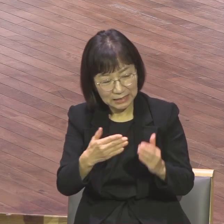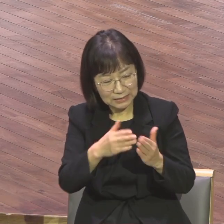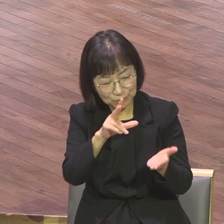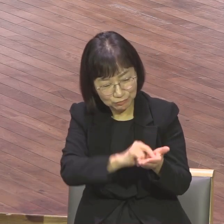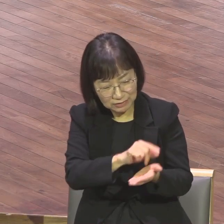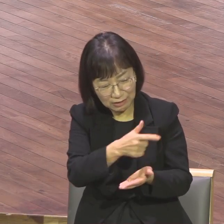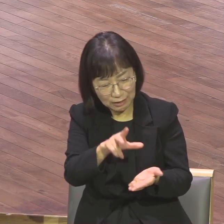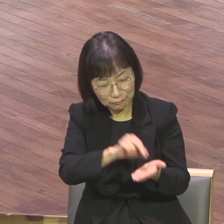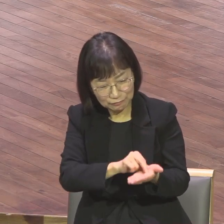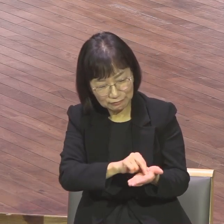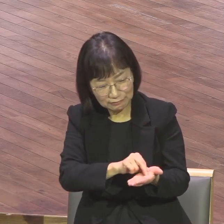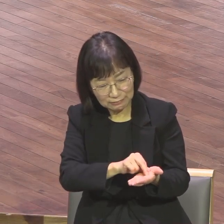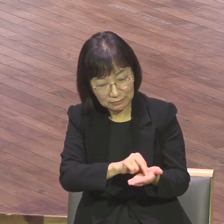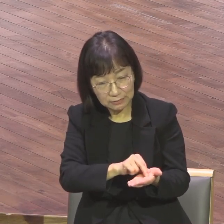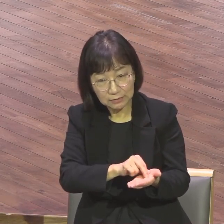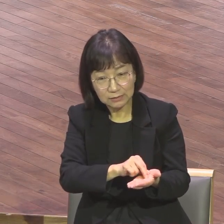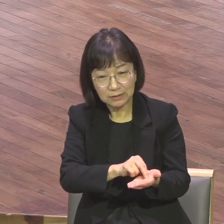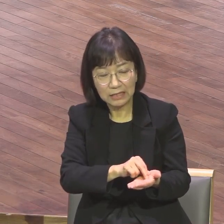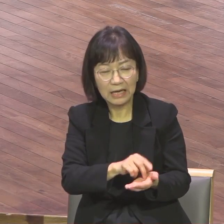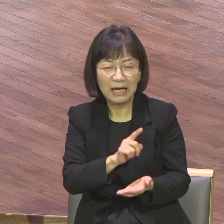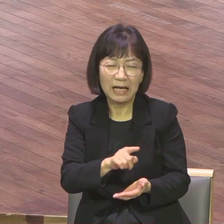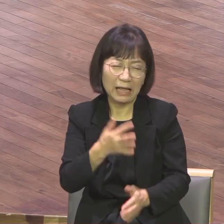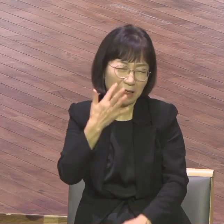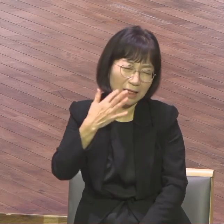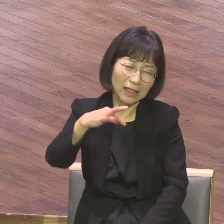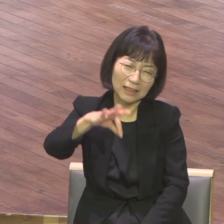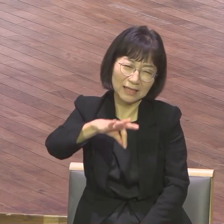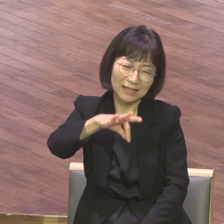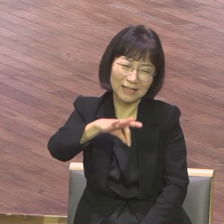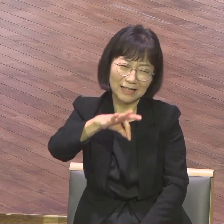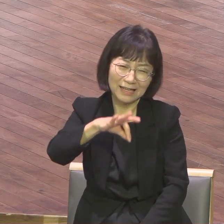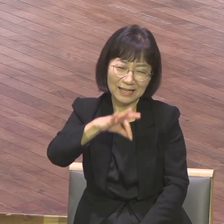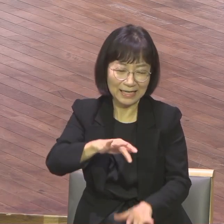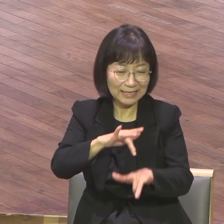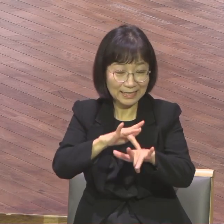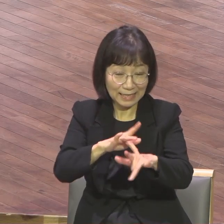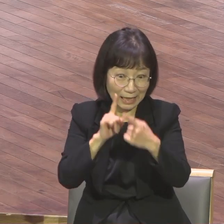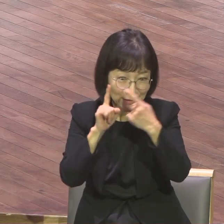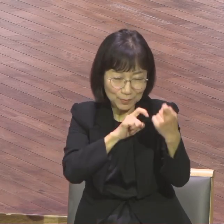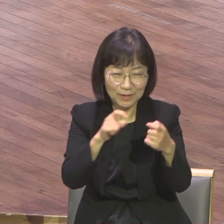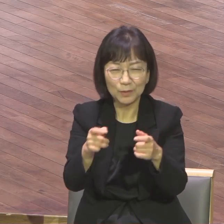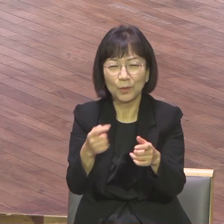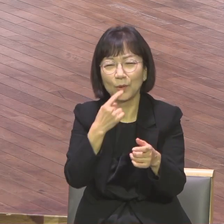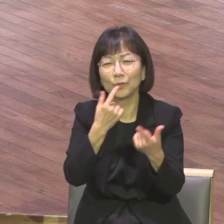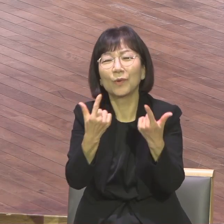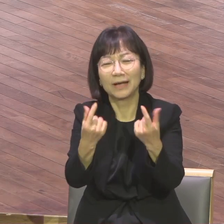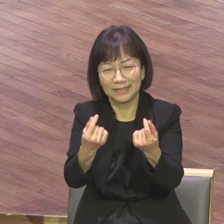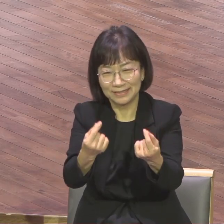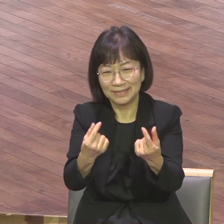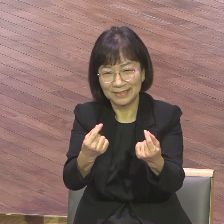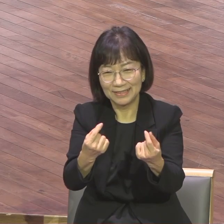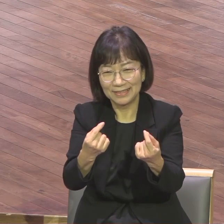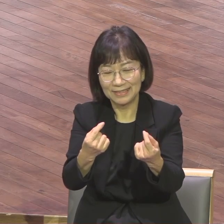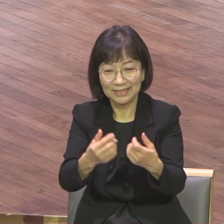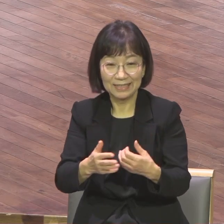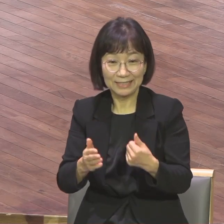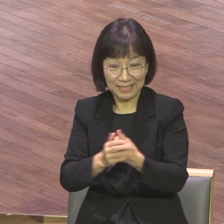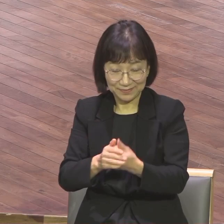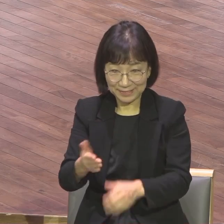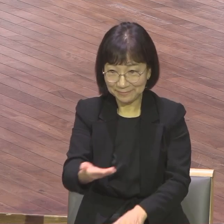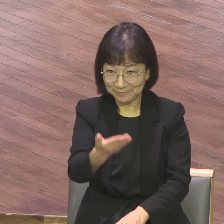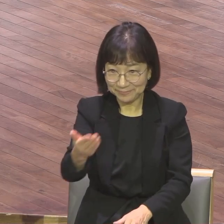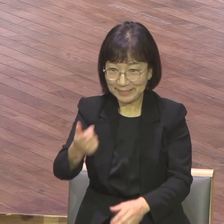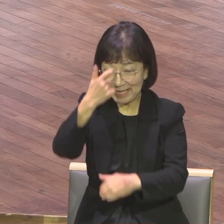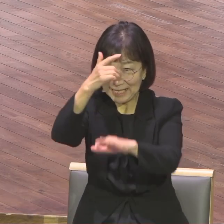다 사단 속임수예요. 다 종이 호랑이요 그거다. 속지 마시 바랍니다. 그래서 예배 드리는 이유가